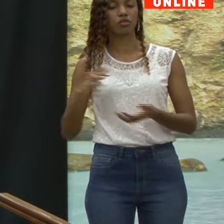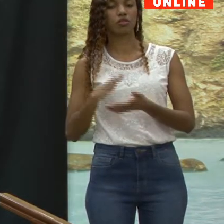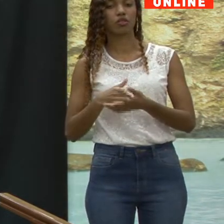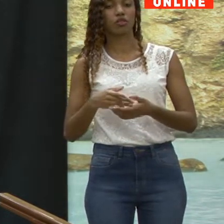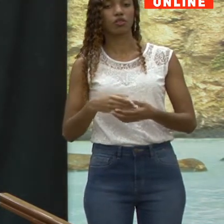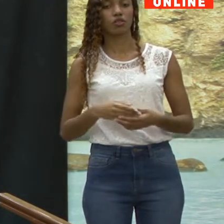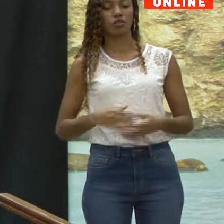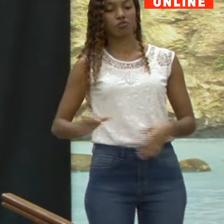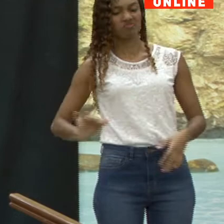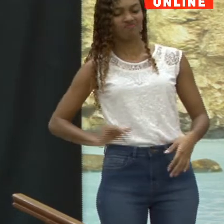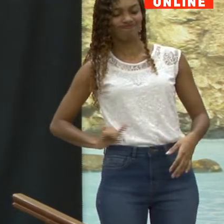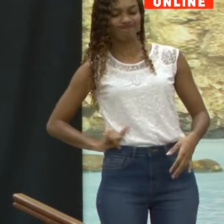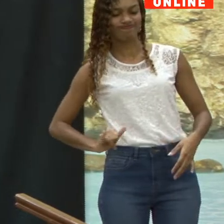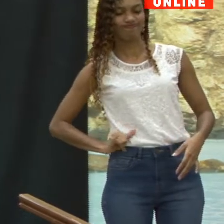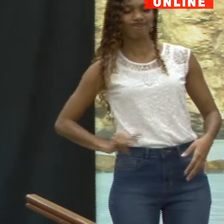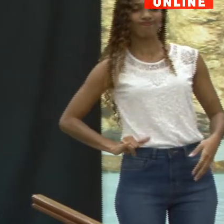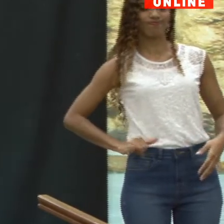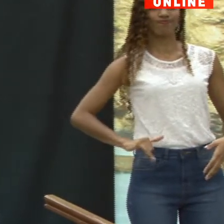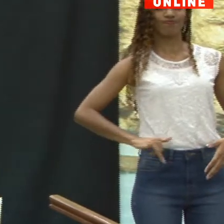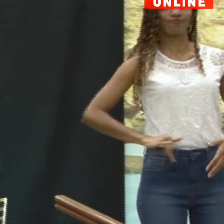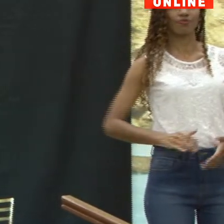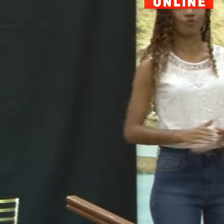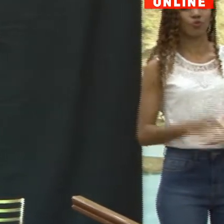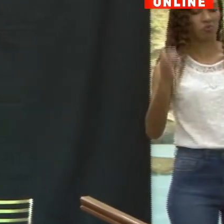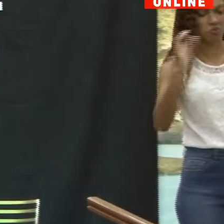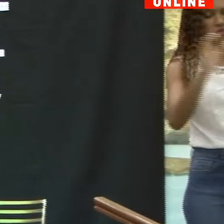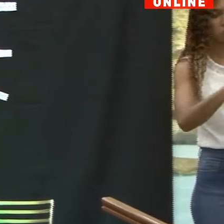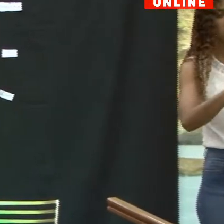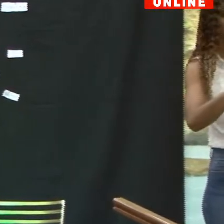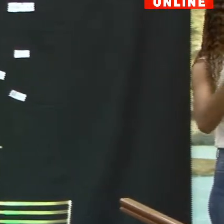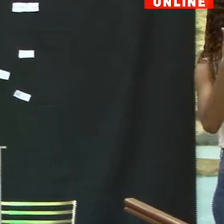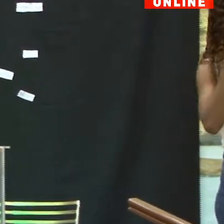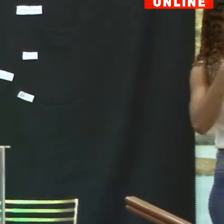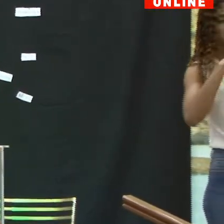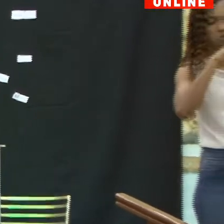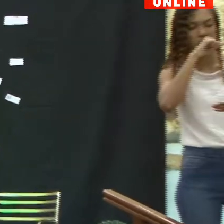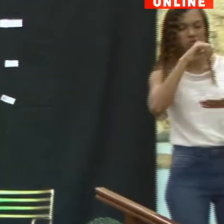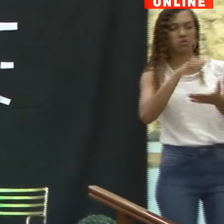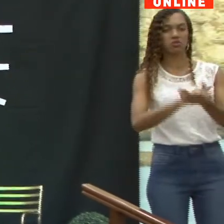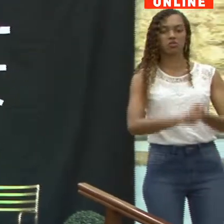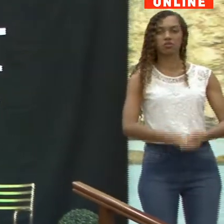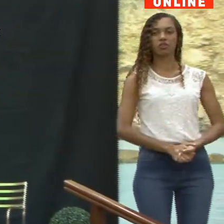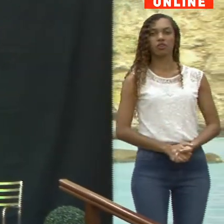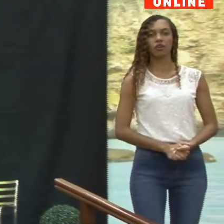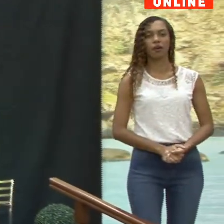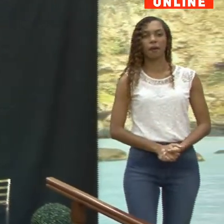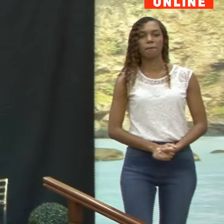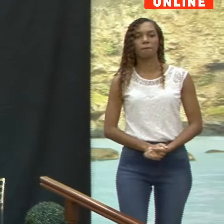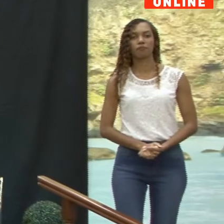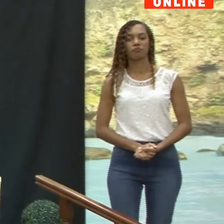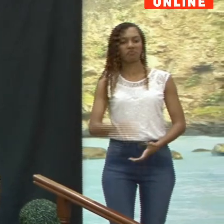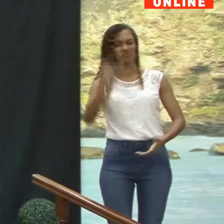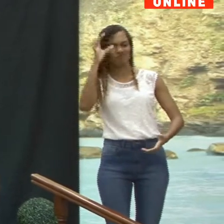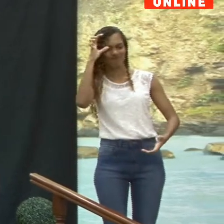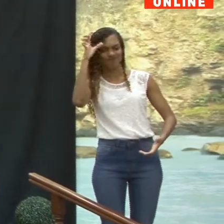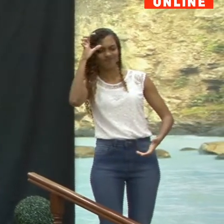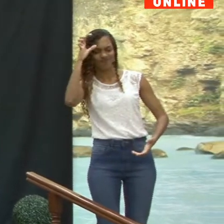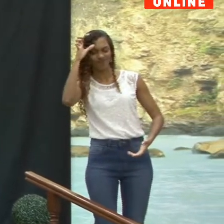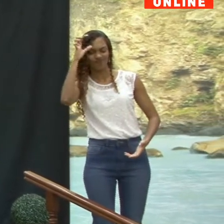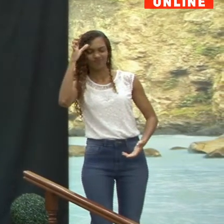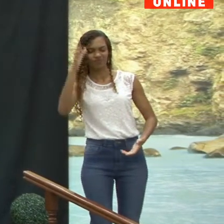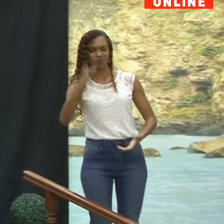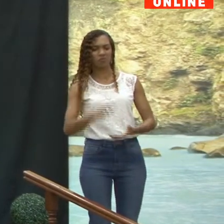Porque quando Deus faz um trato com Satanás, você pode tocar na